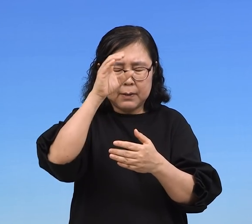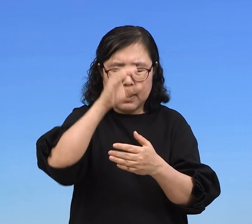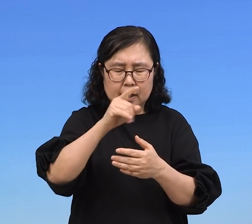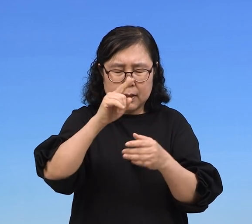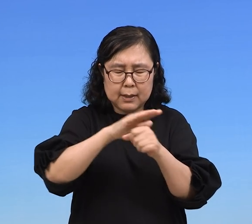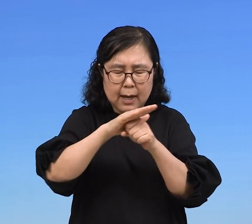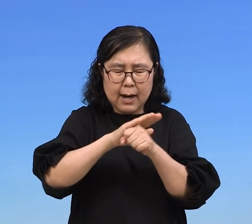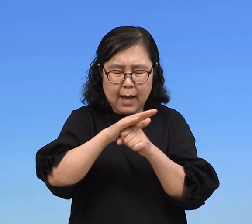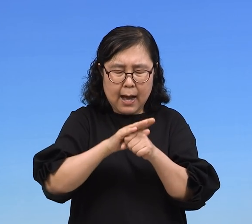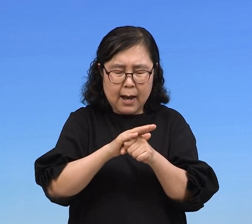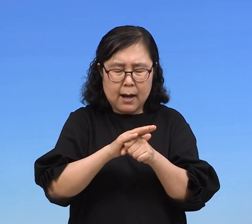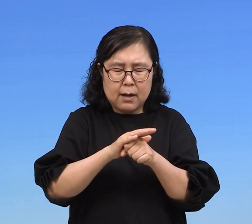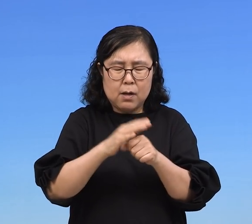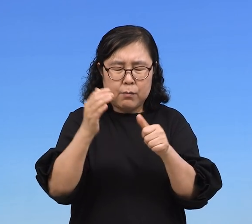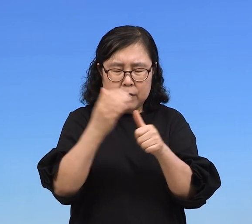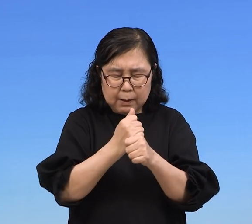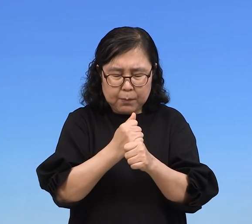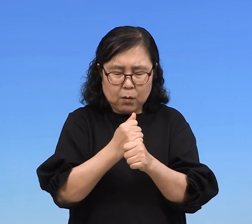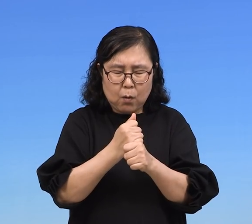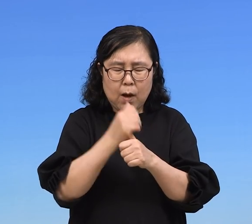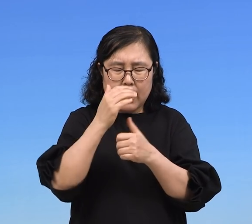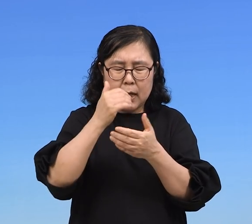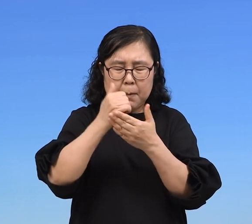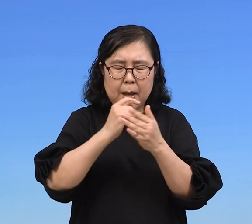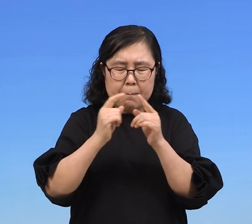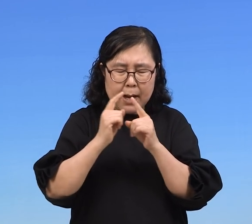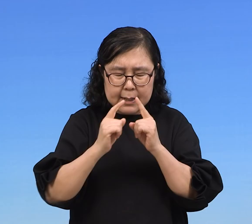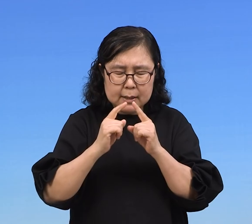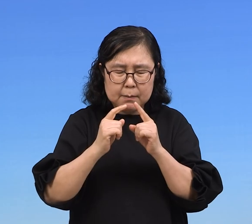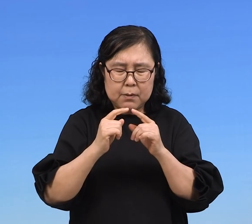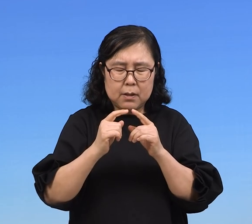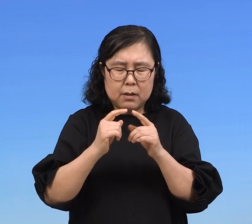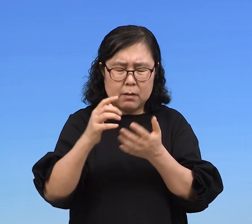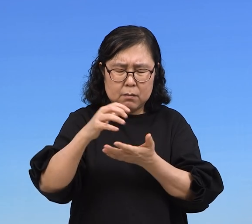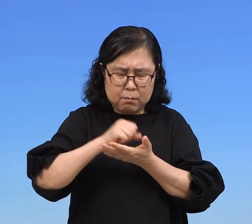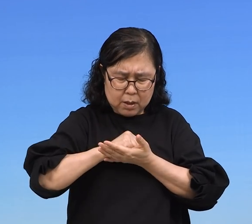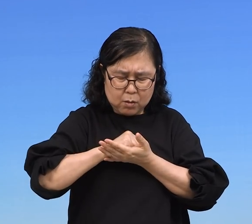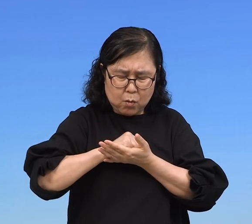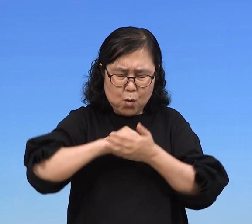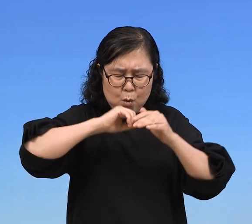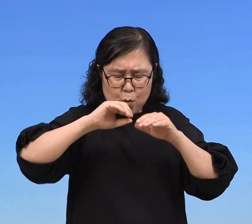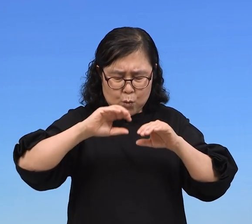주시옵소서. 십자가 그 사랑을 붙들고 하나님의 말씀을